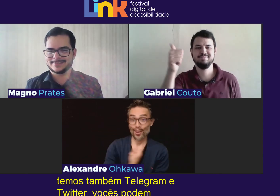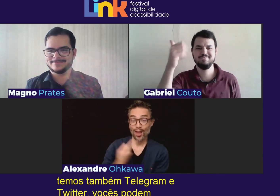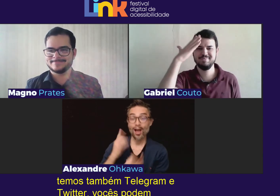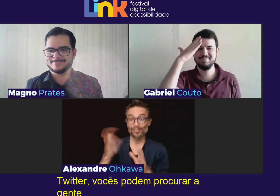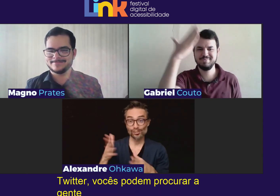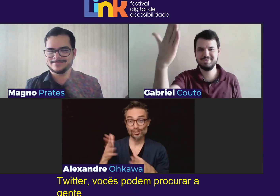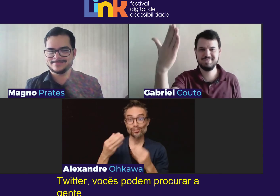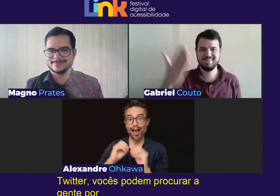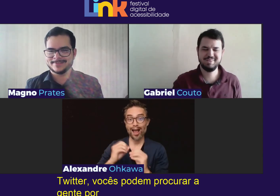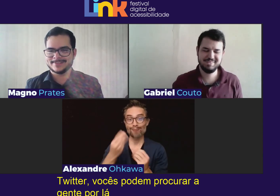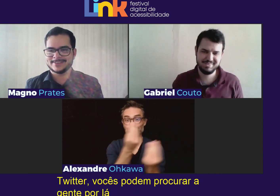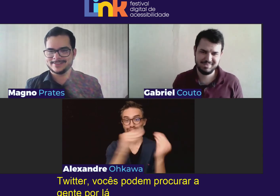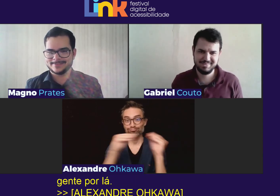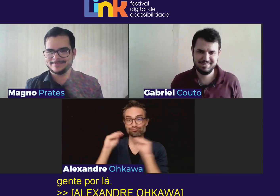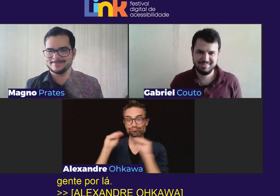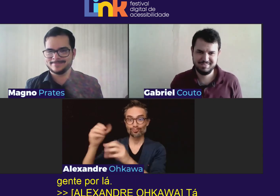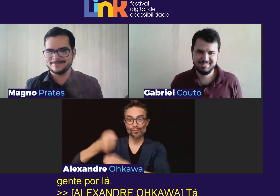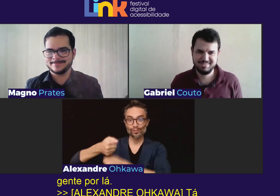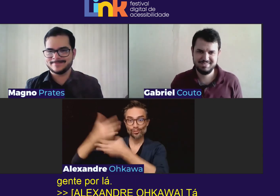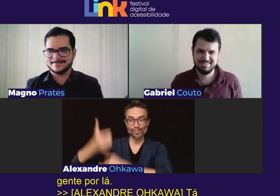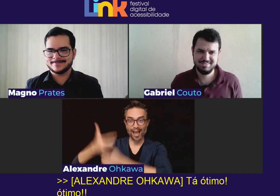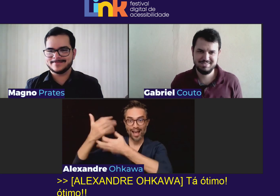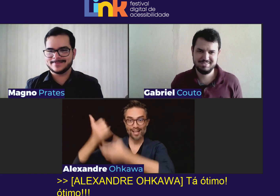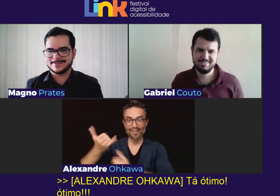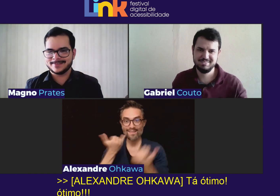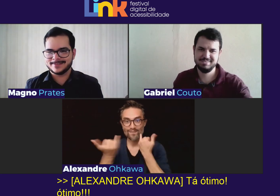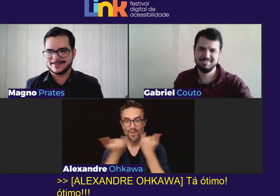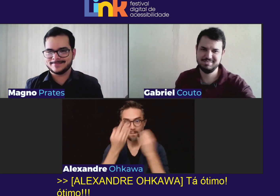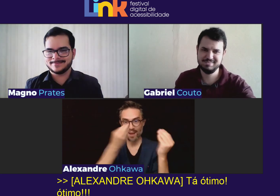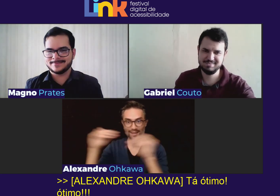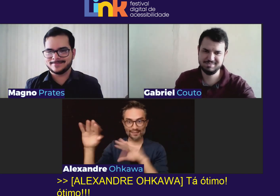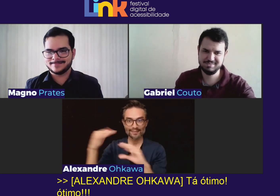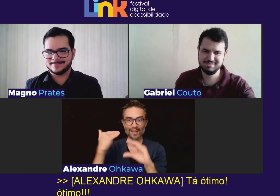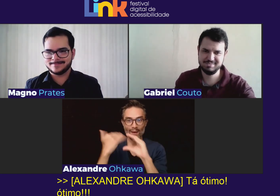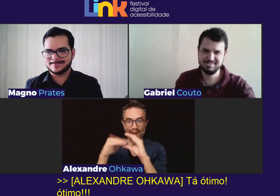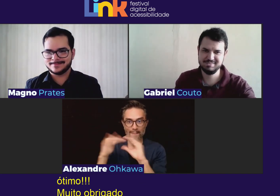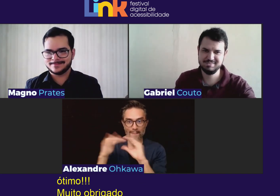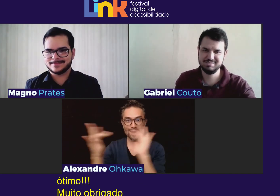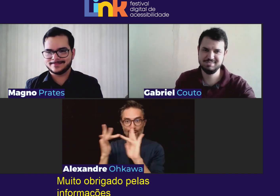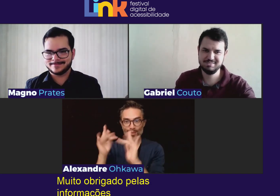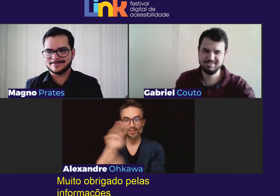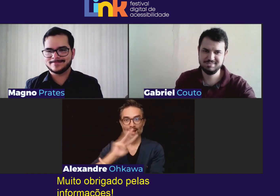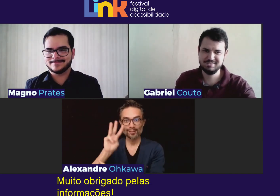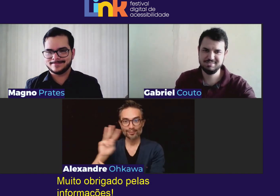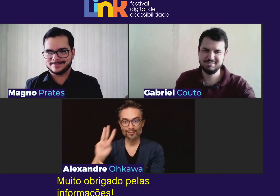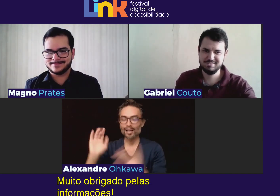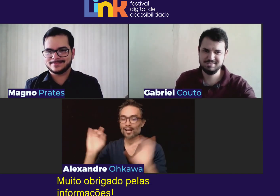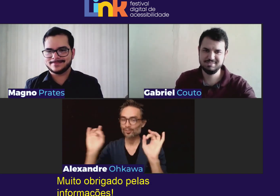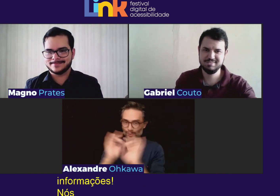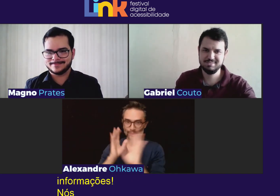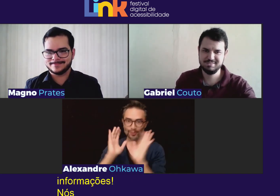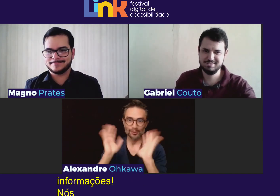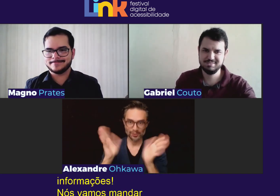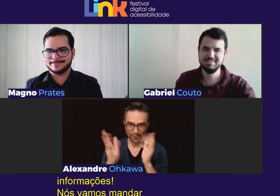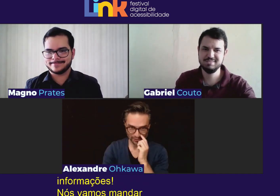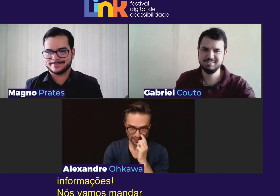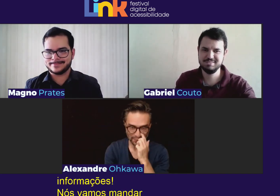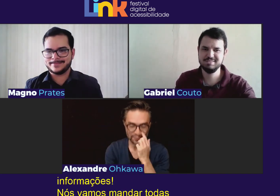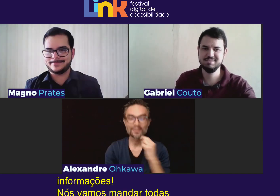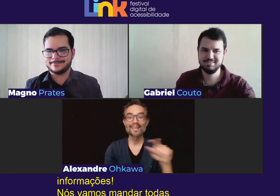Tá ótimo, muito obrigada pelas informações. Nós vamos mandar todas essas informações de contato no chat, já